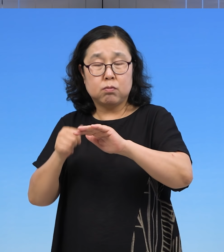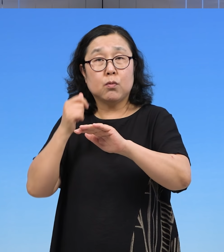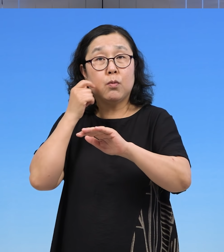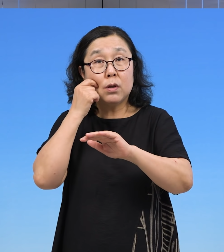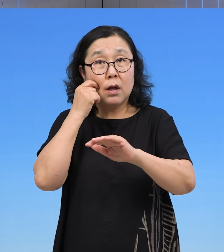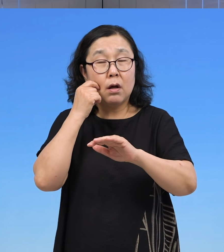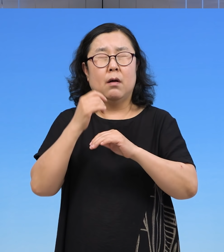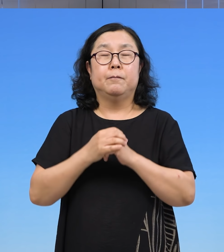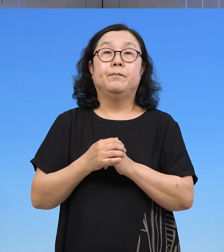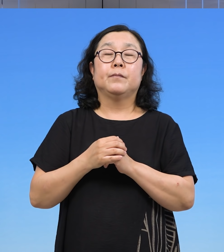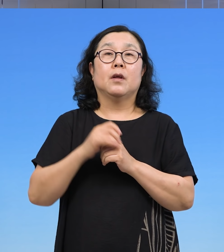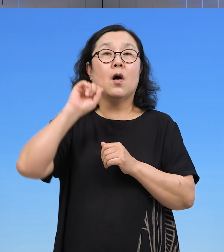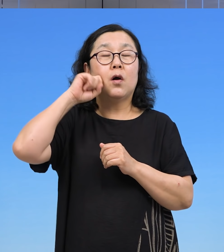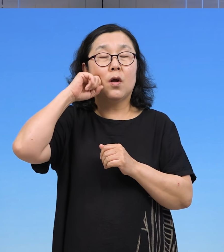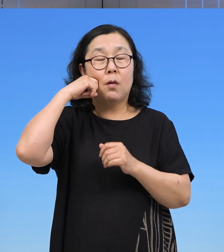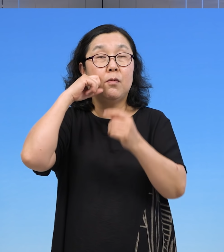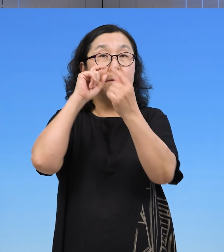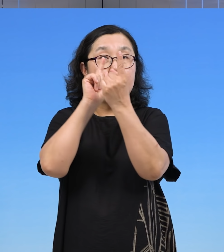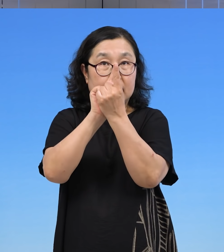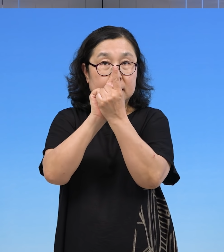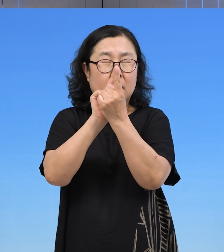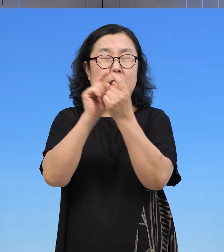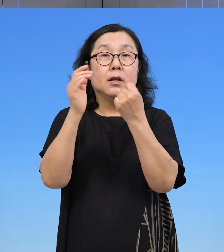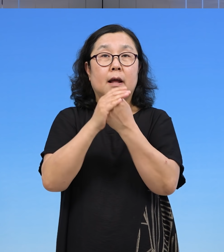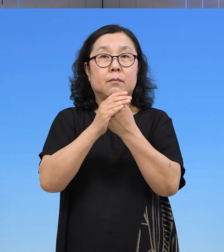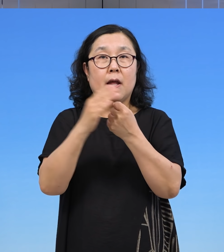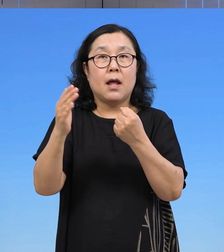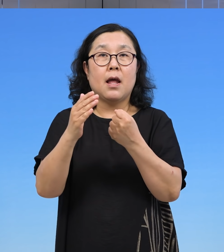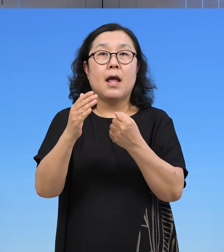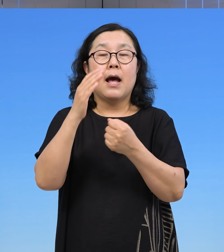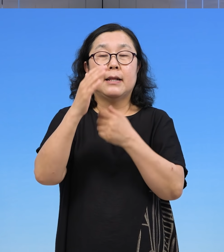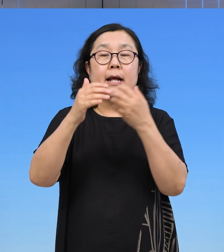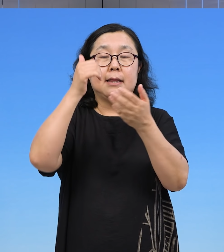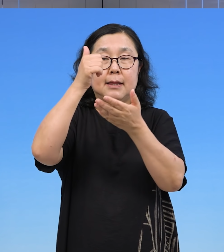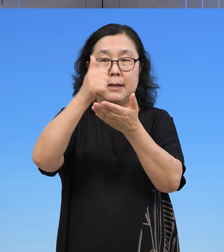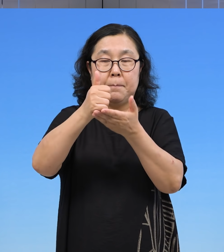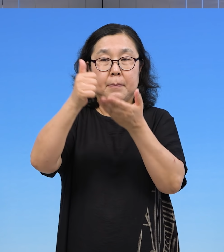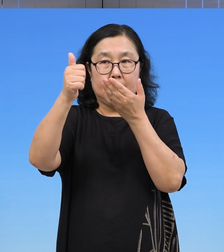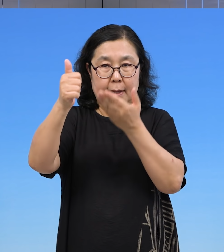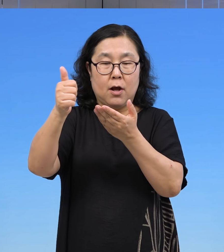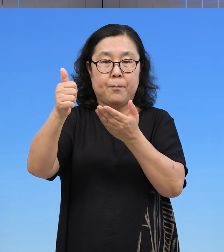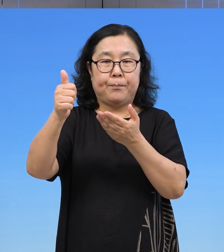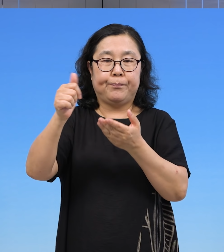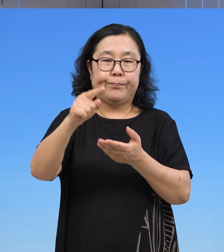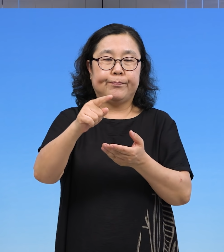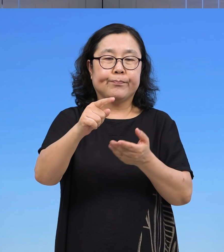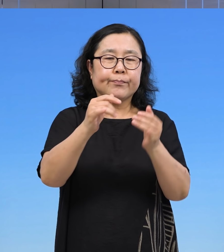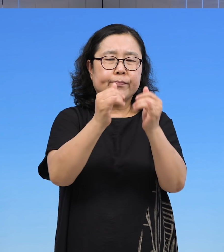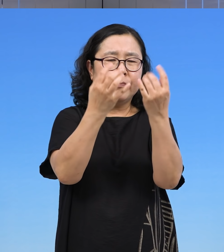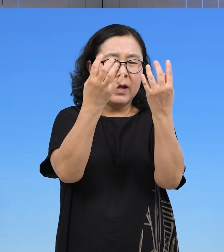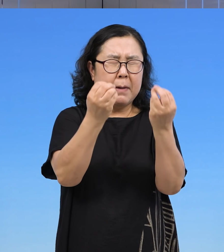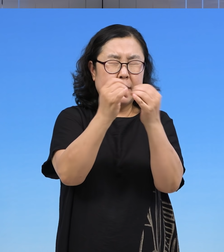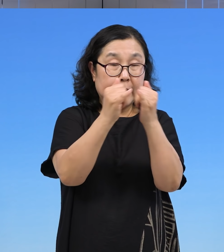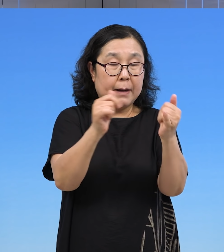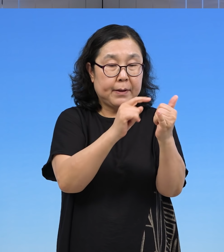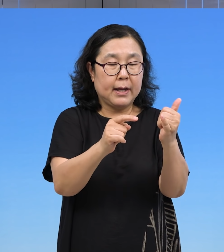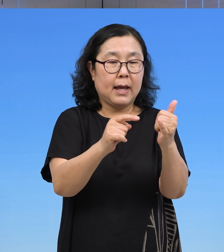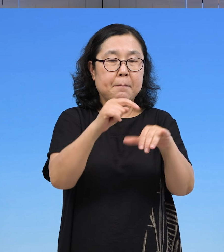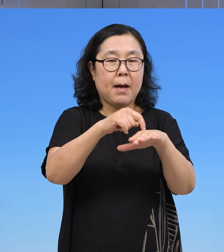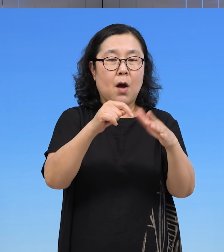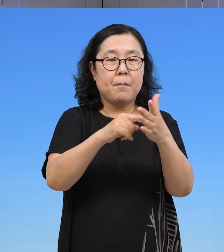없고 이런 어려움에 처해 있는데 오늘 살아계신 하나님께서 이 말씀을 선포할 때에 그들에게도 아버지